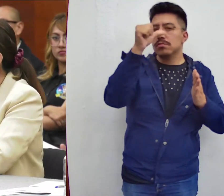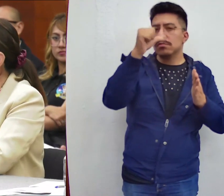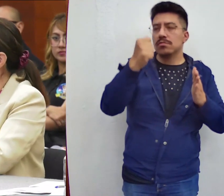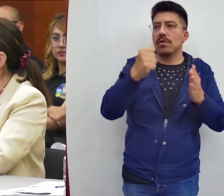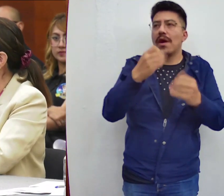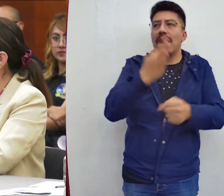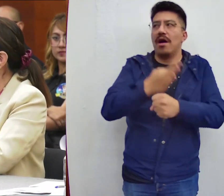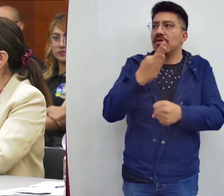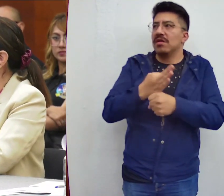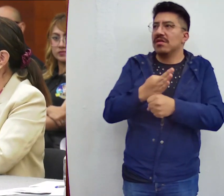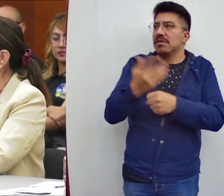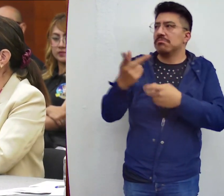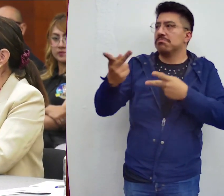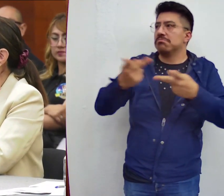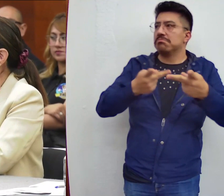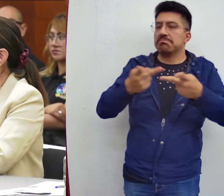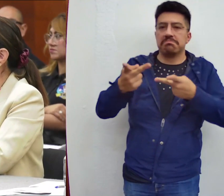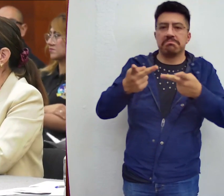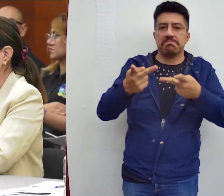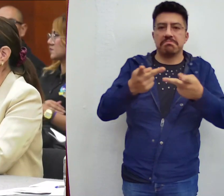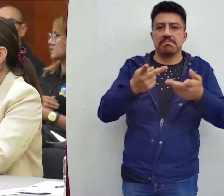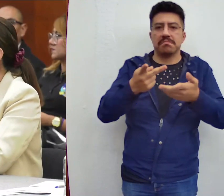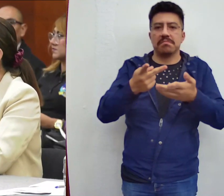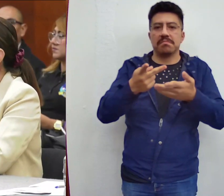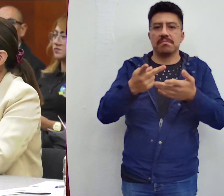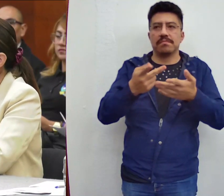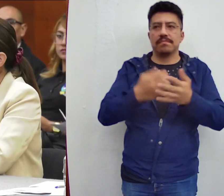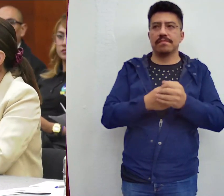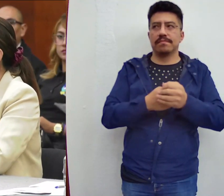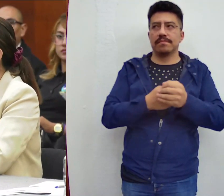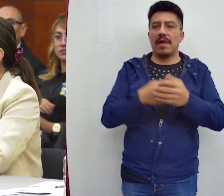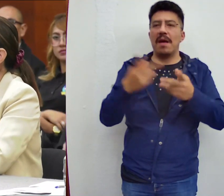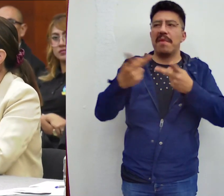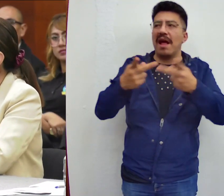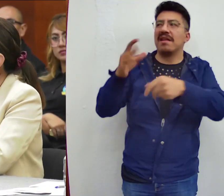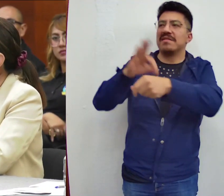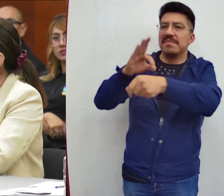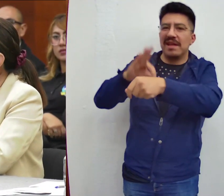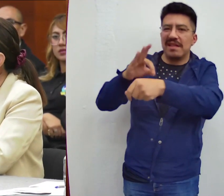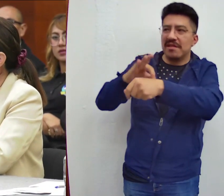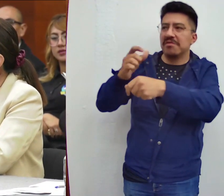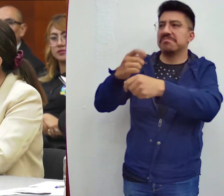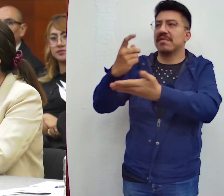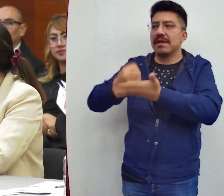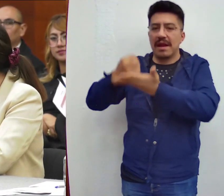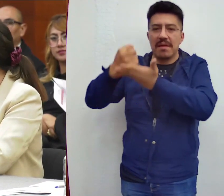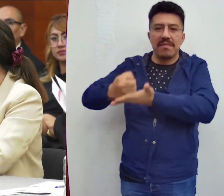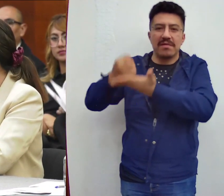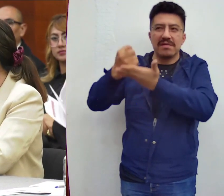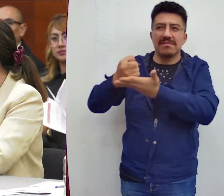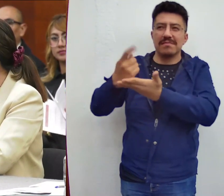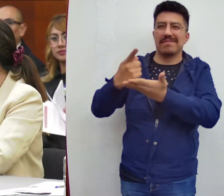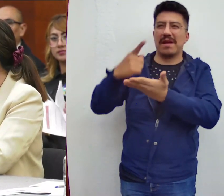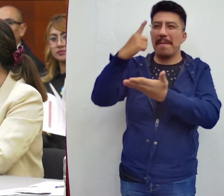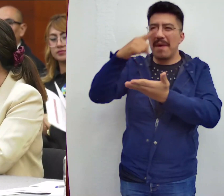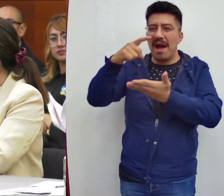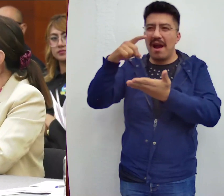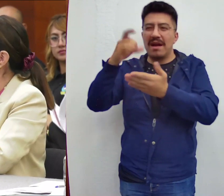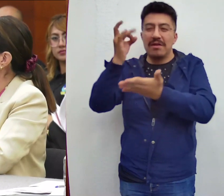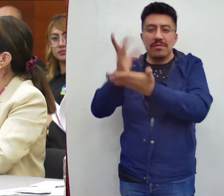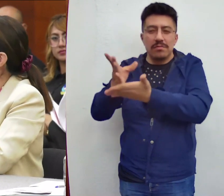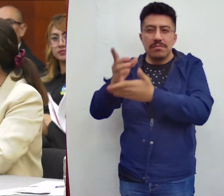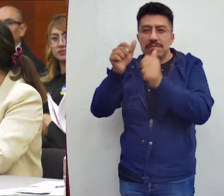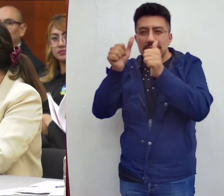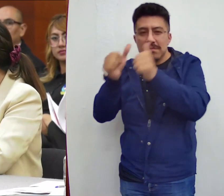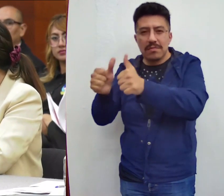en los planes de, no sé, los médicos o aún de los terapeutas un tema acerca del autismo. Lo